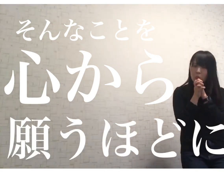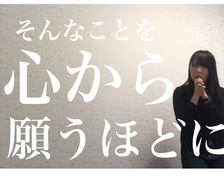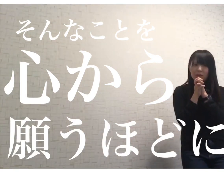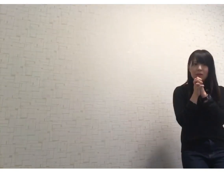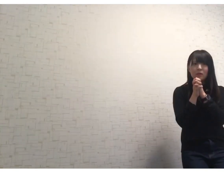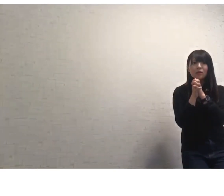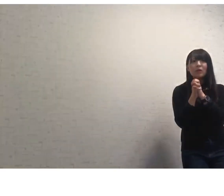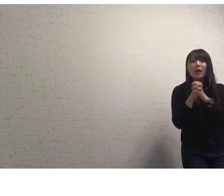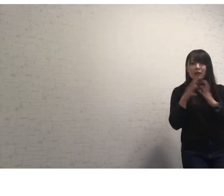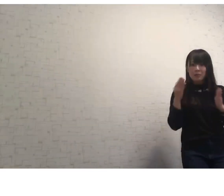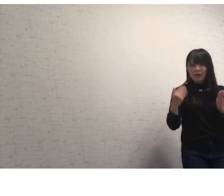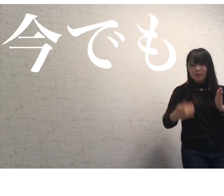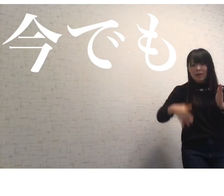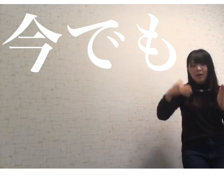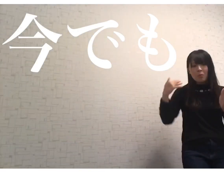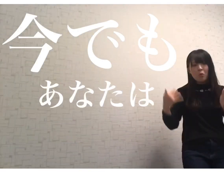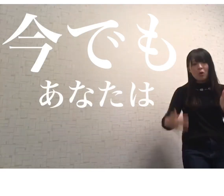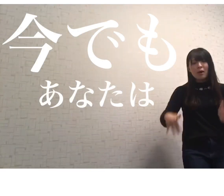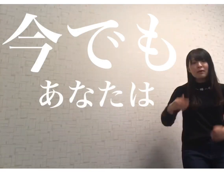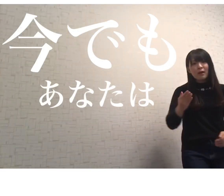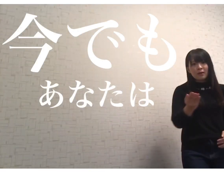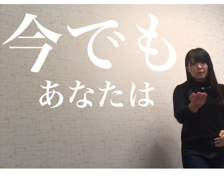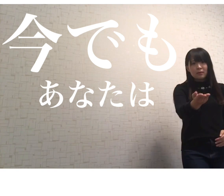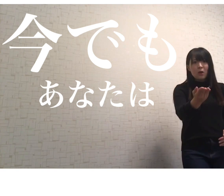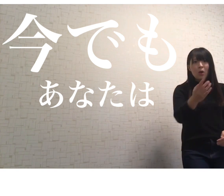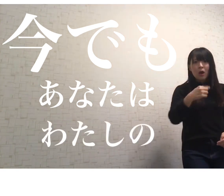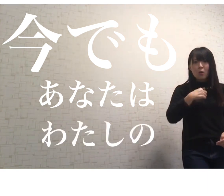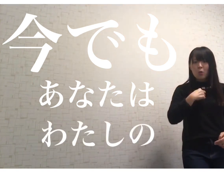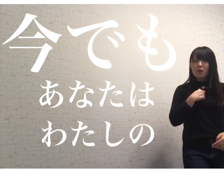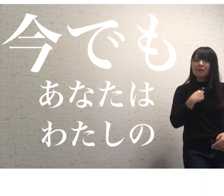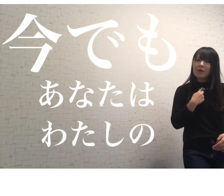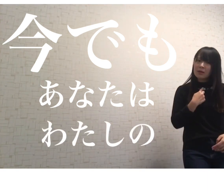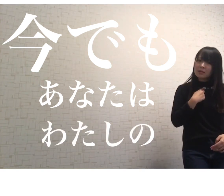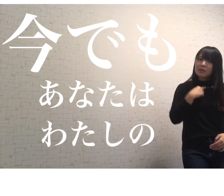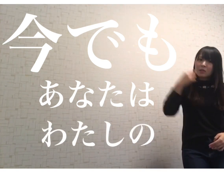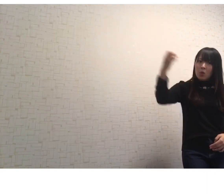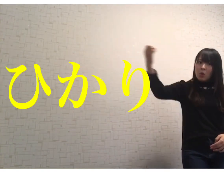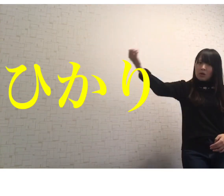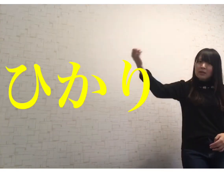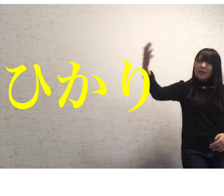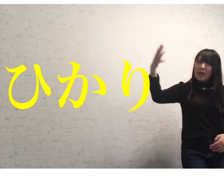に、今でもあなたは私の